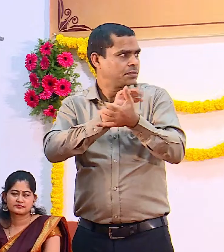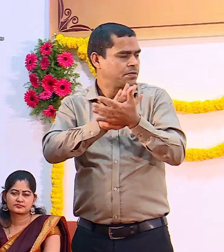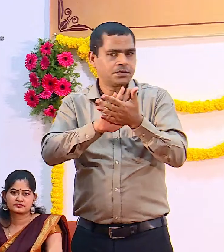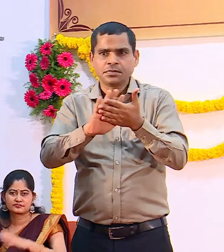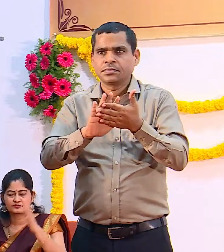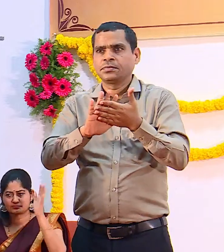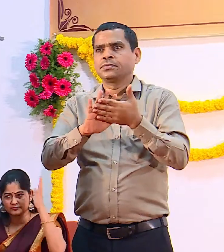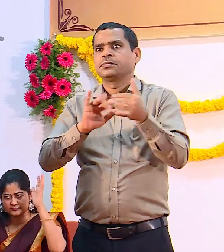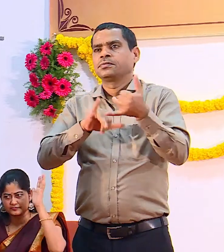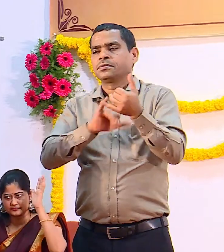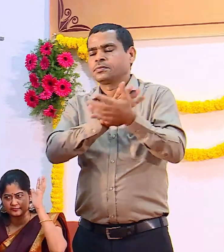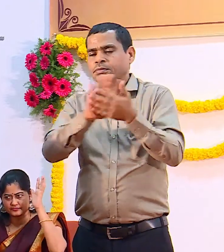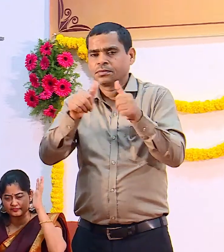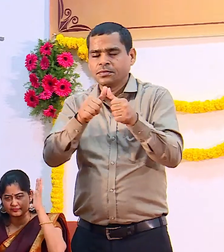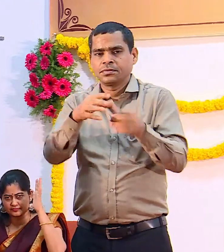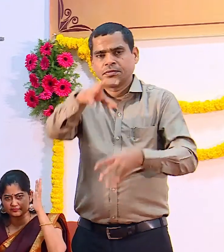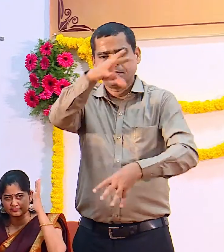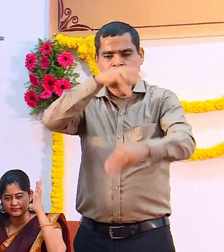आशा's वर्क।